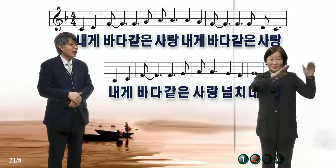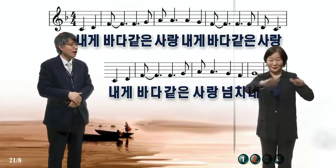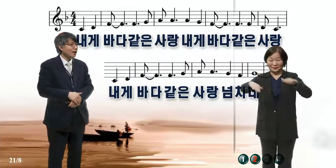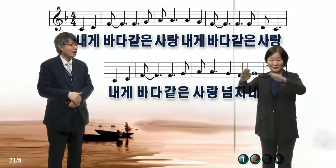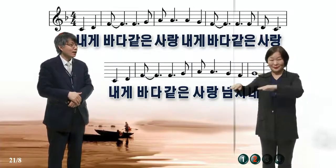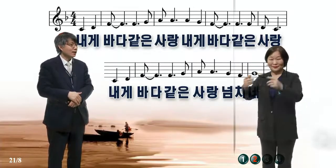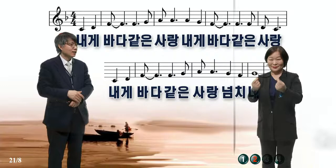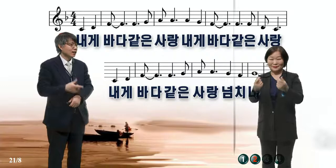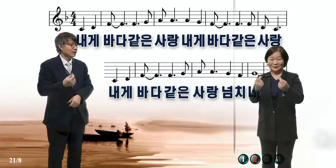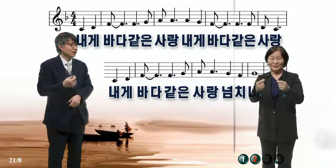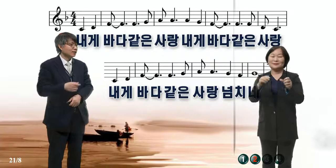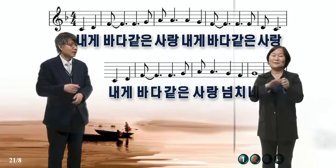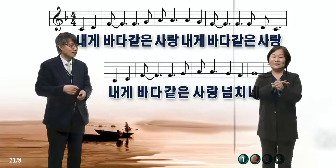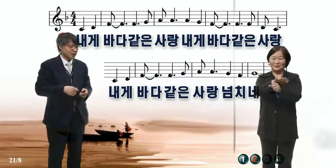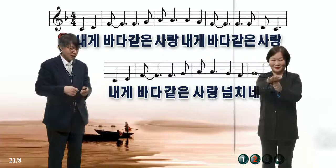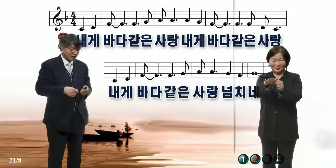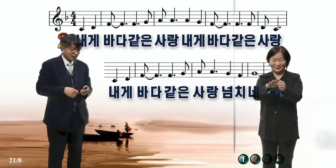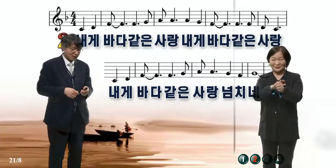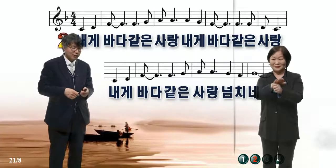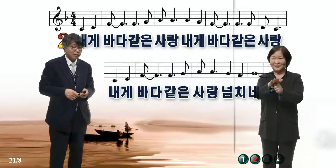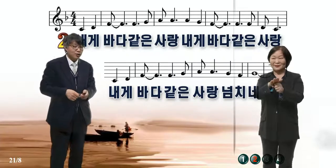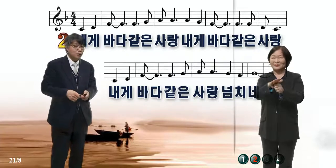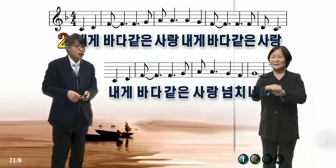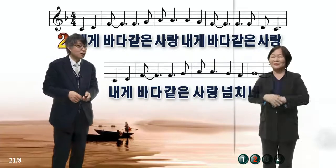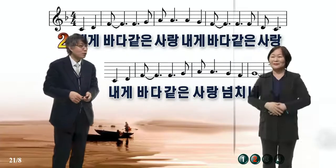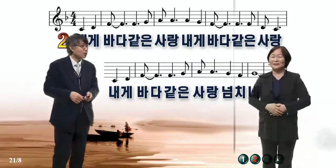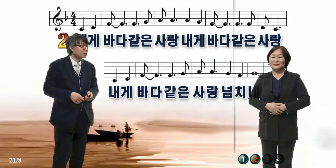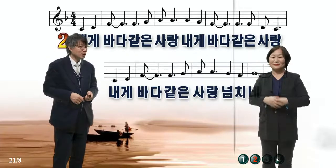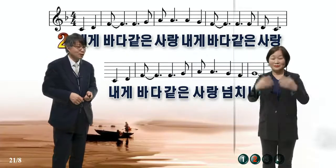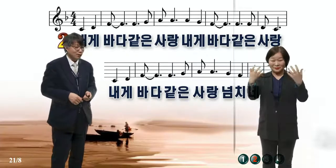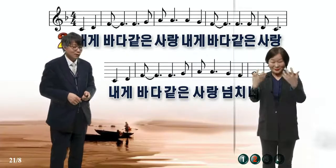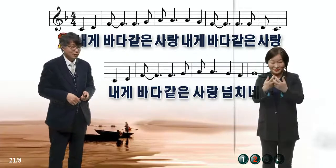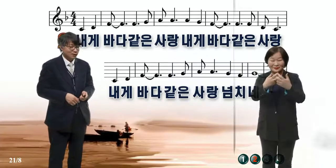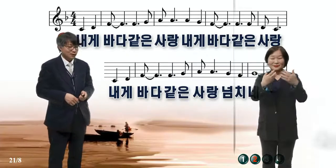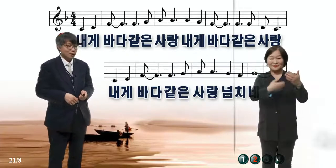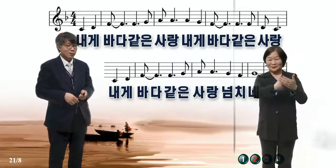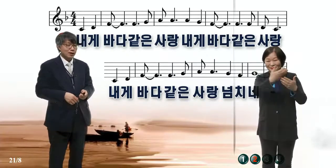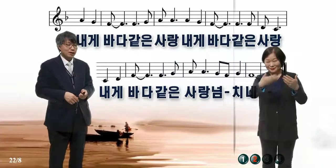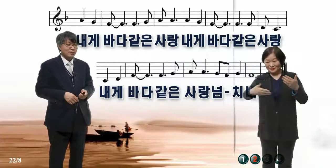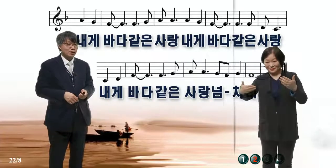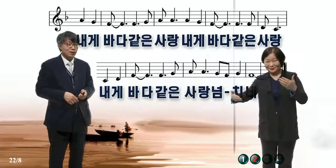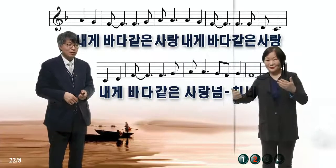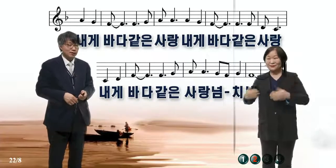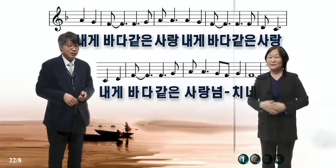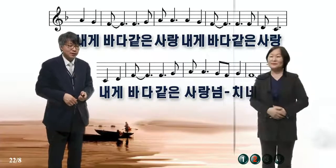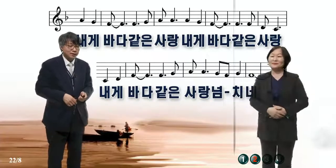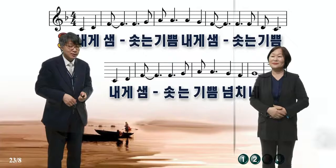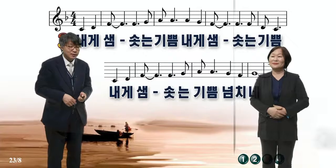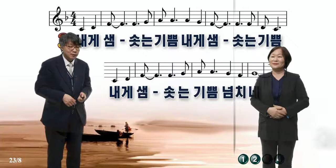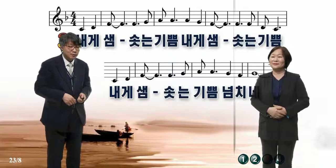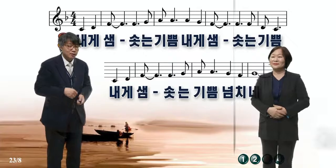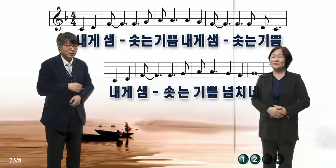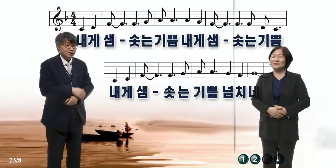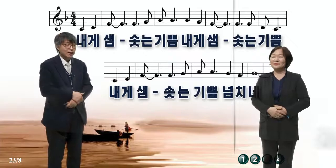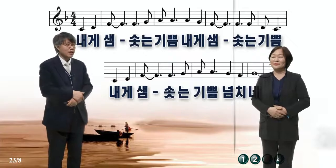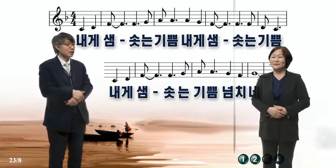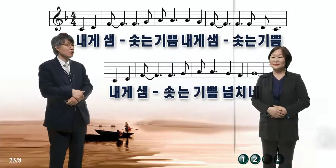바다 같은 사랑. 넘치는데도 배웠습니다. 그죠? 그 다음에 3절. 내게 샘